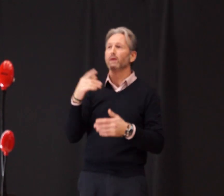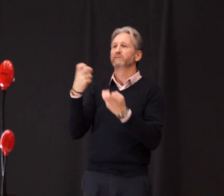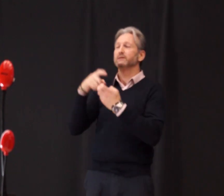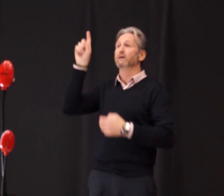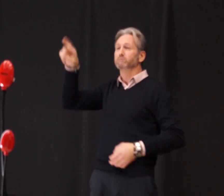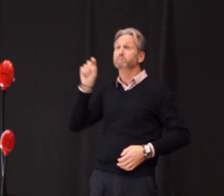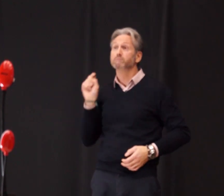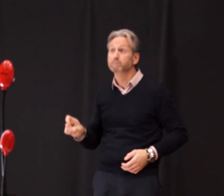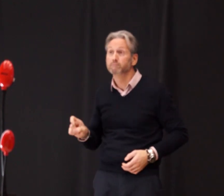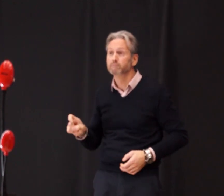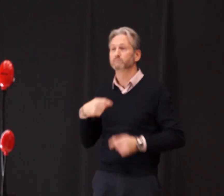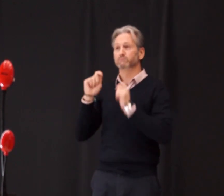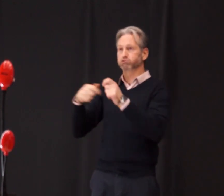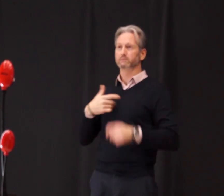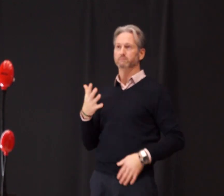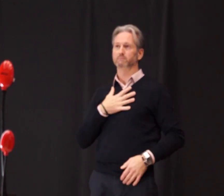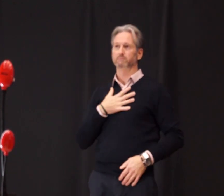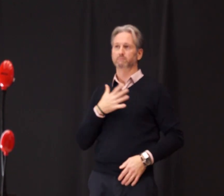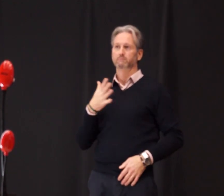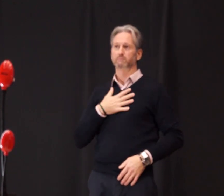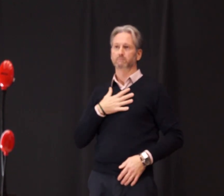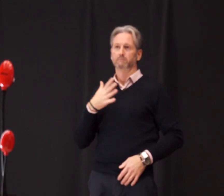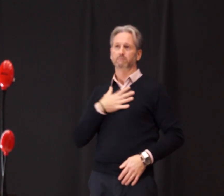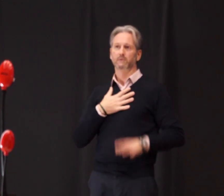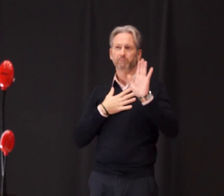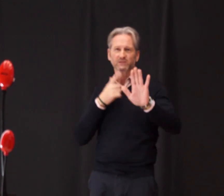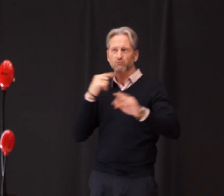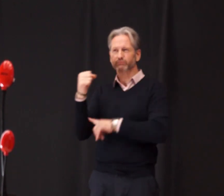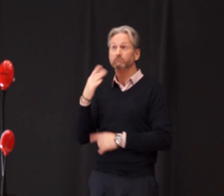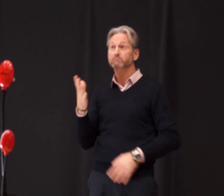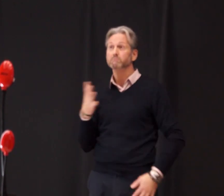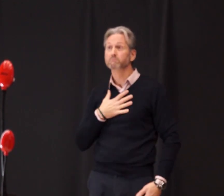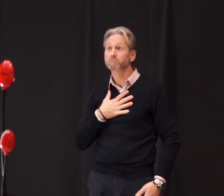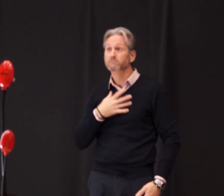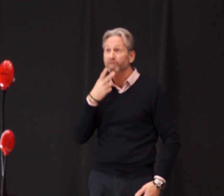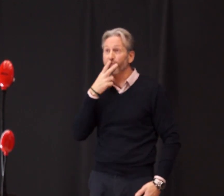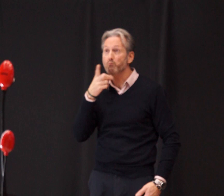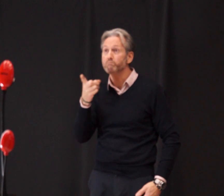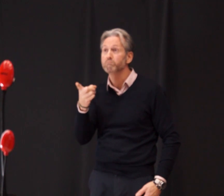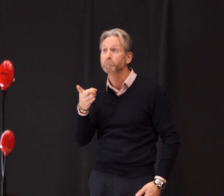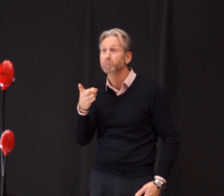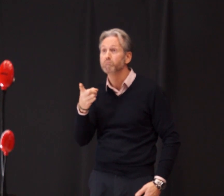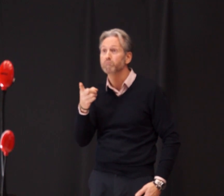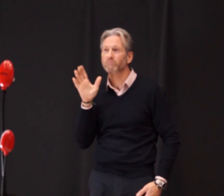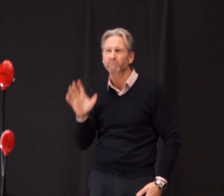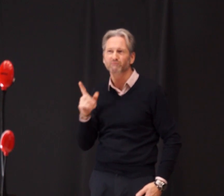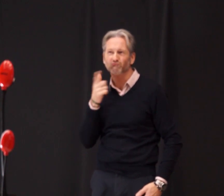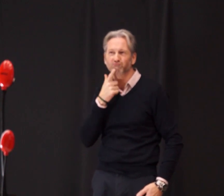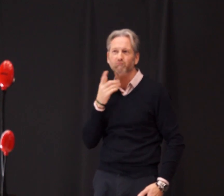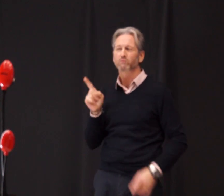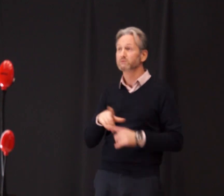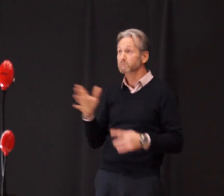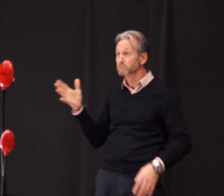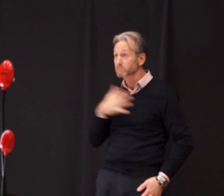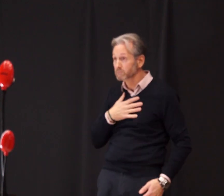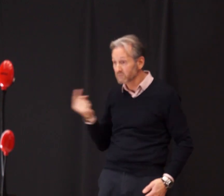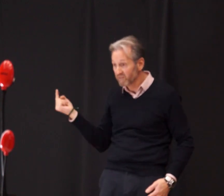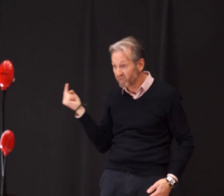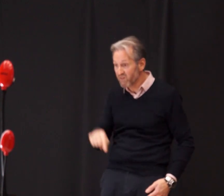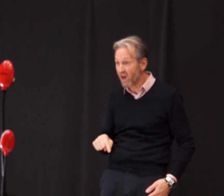signes conventionnels que j'ai conventionnés avec eux, par exemple. Le signe de main sur la poitrine, c'est le signe pour exclamative,